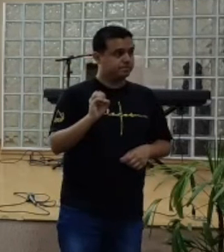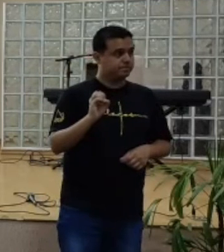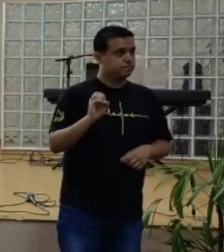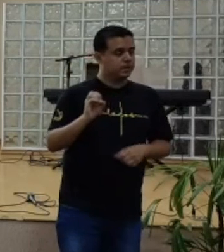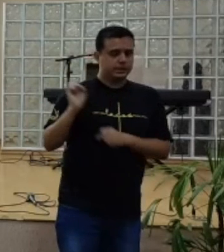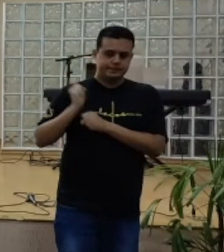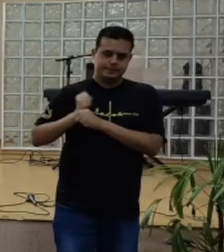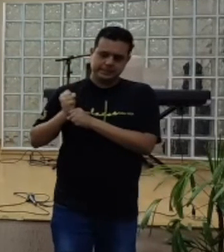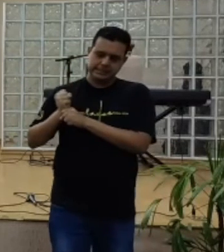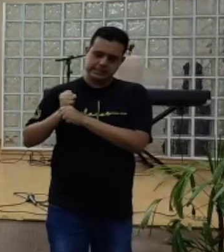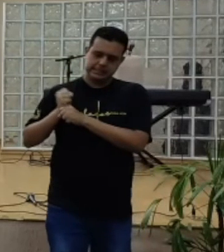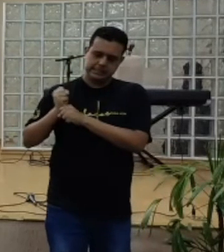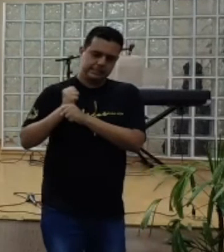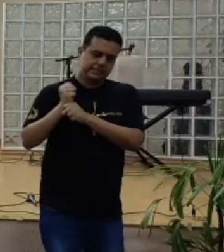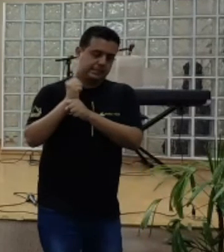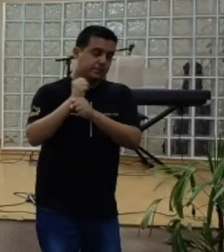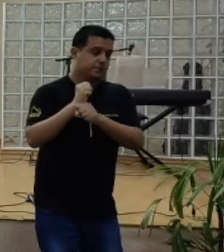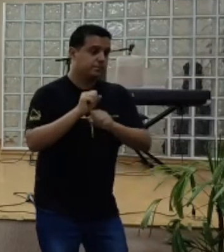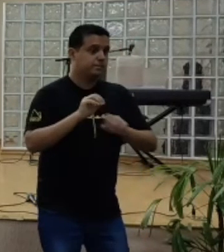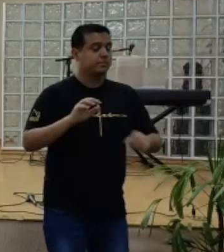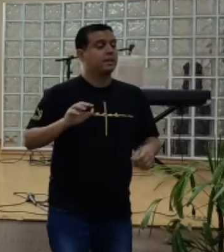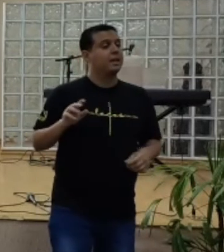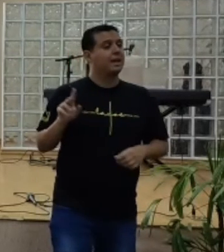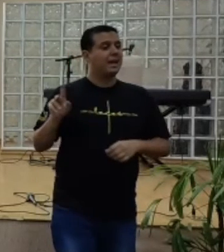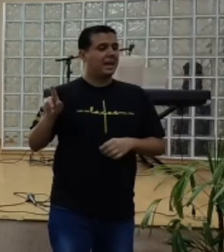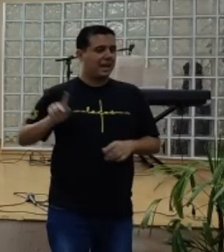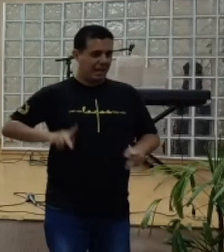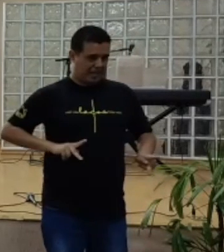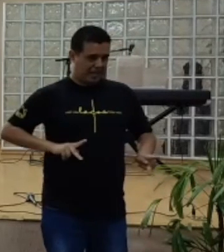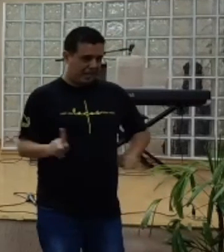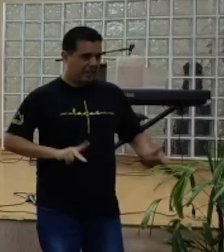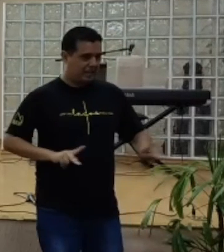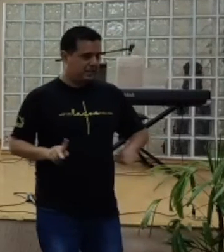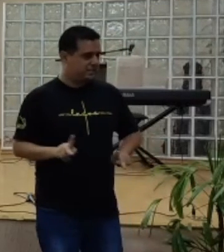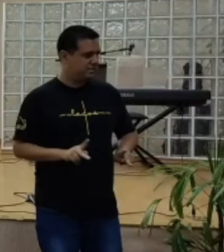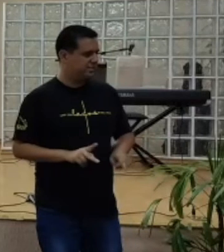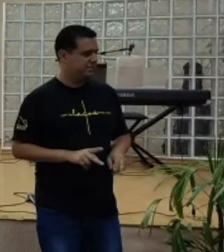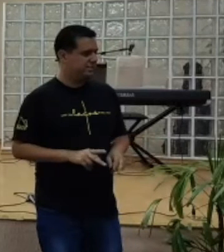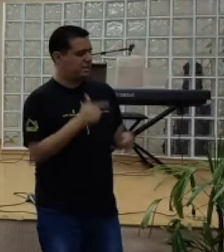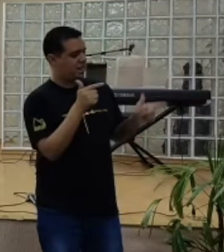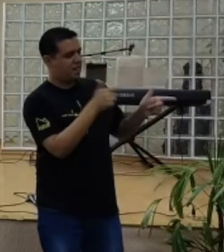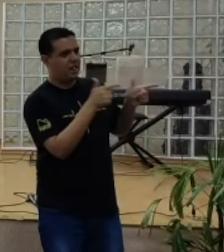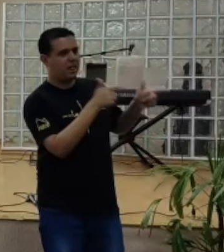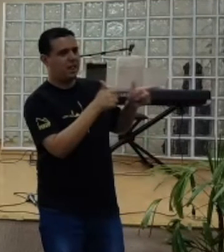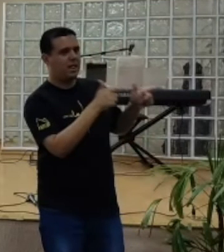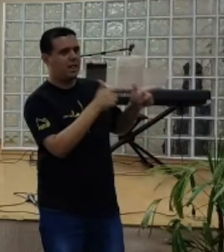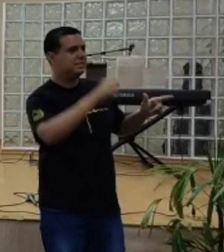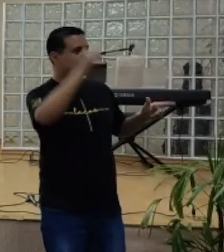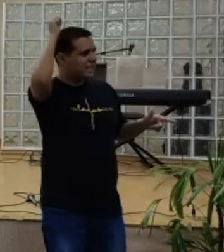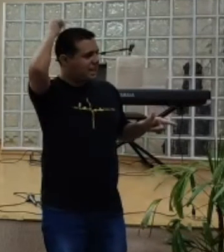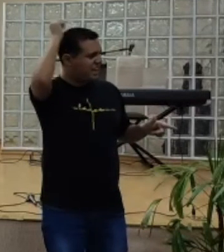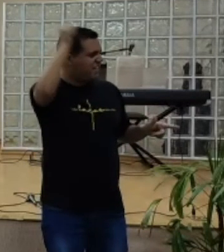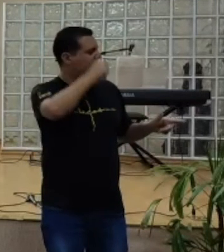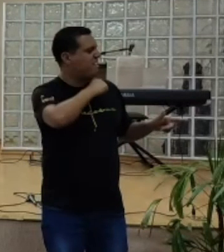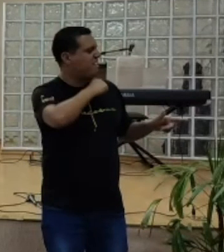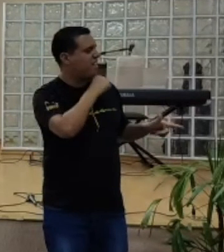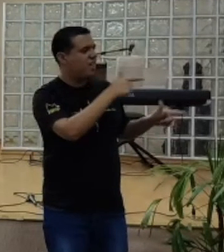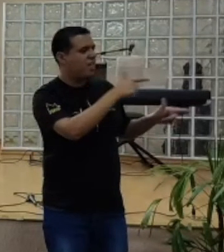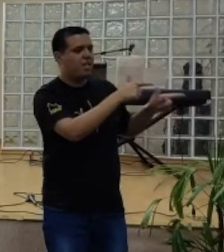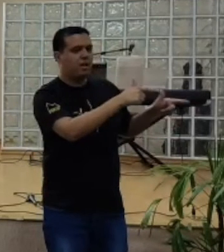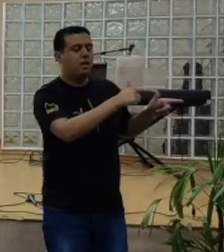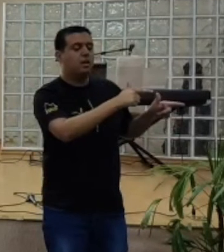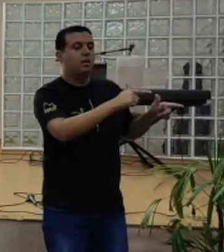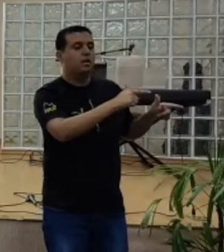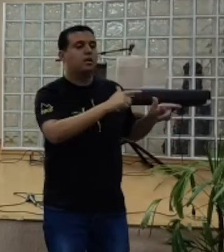passam, e Agar desdenha de Sara, e Ismael está crescendo, se tornou um adolescente,